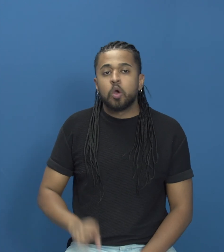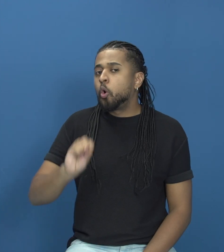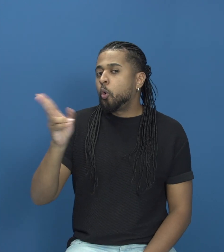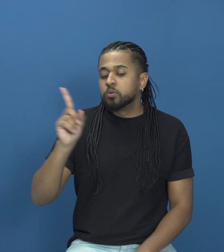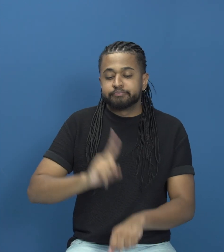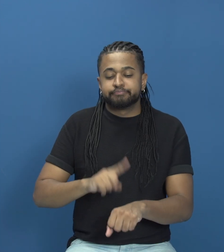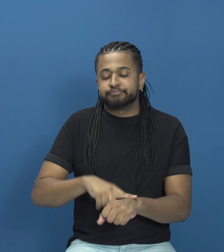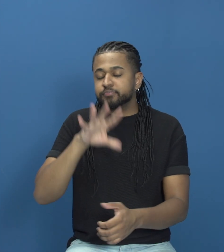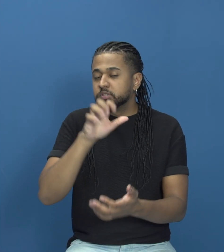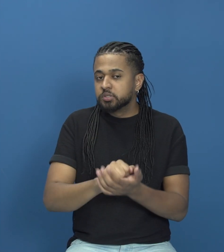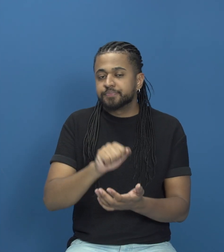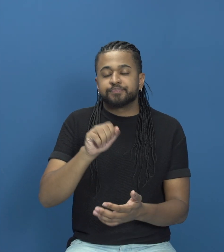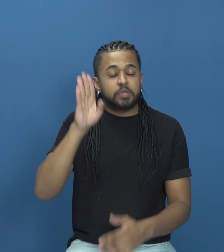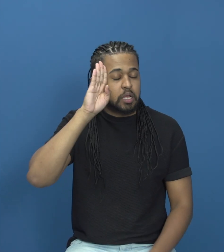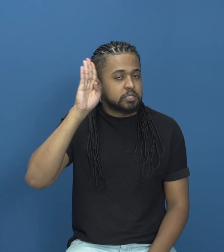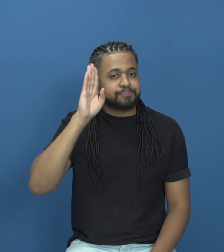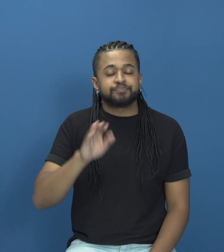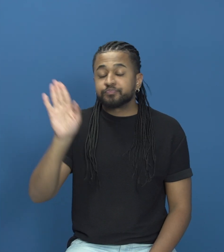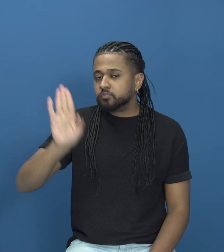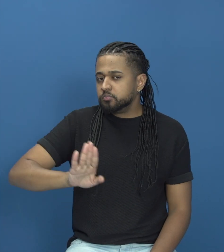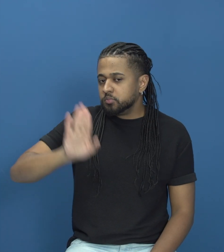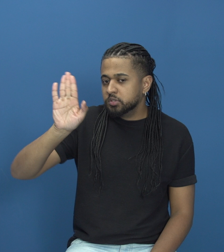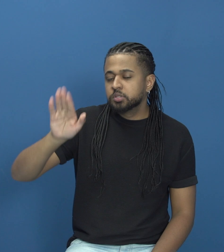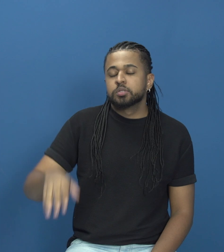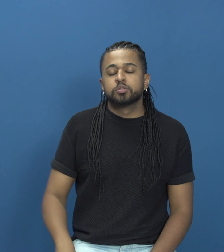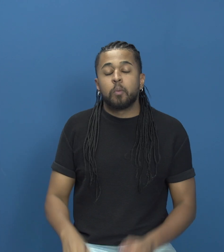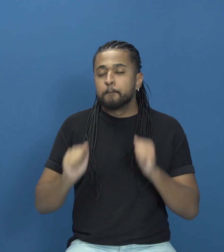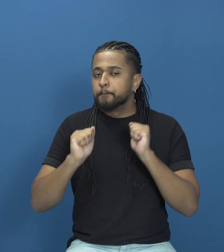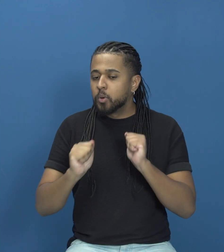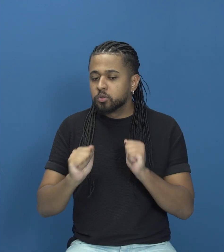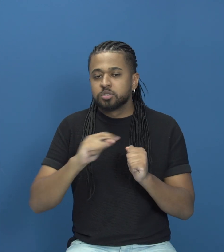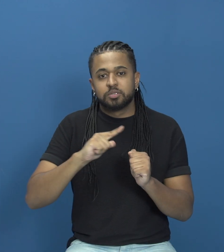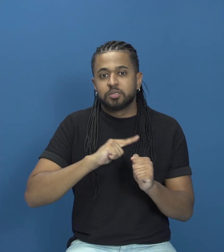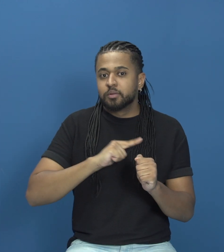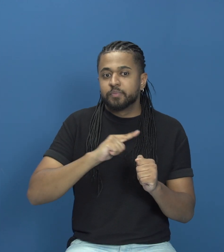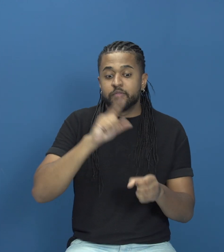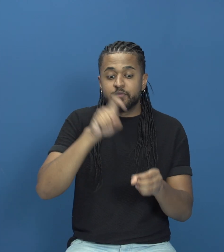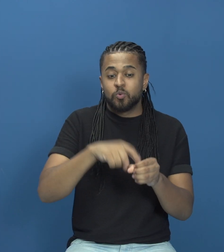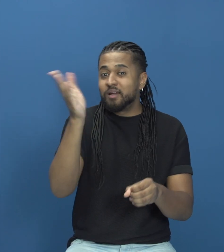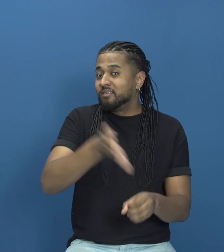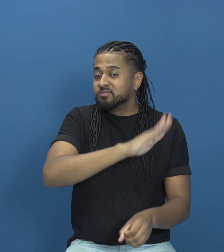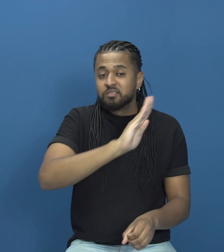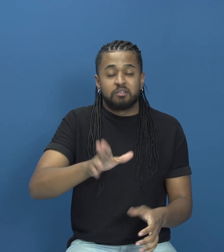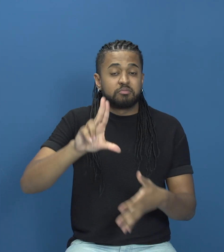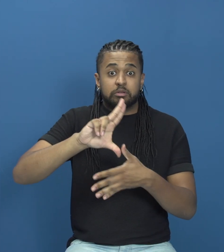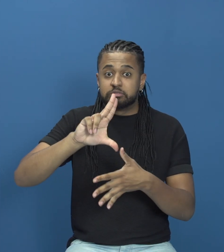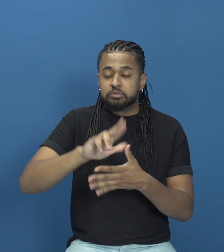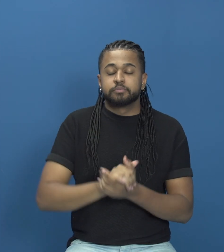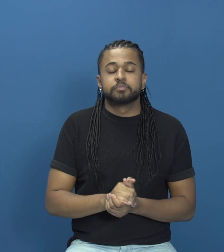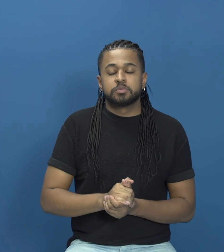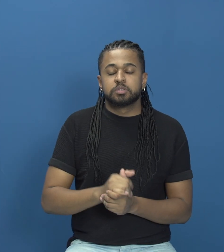no ato de registro acadêmico, o candidato ou a candidata poderá ter o vínculo cancelado junto à UNILA,